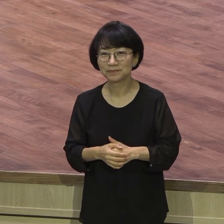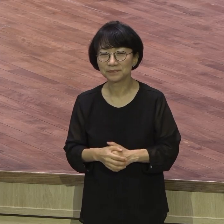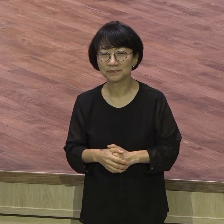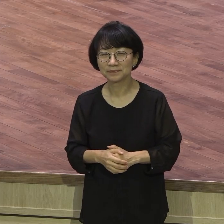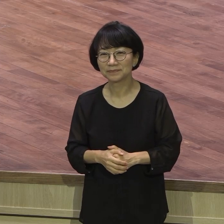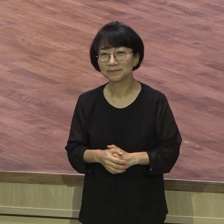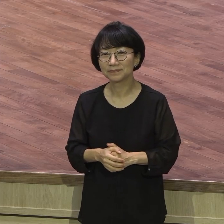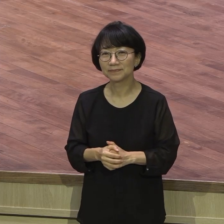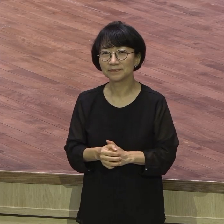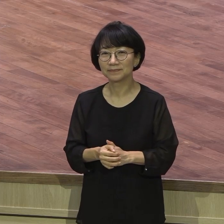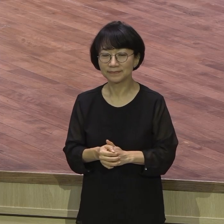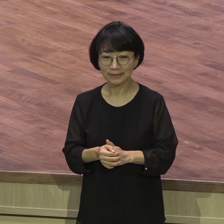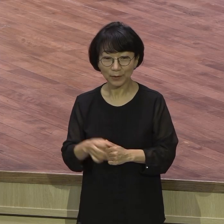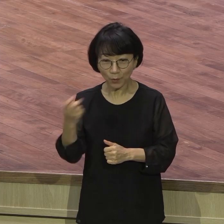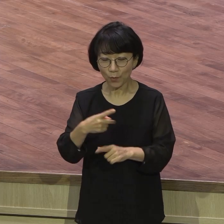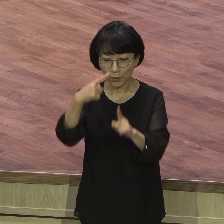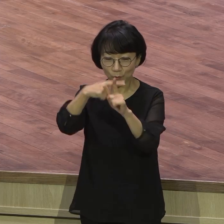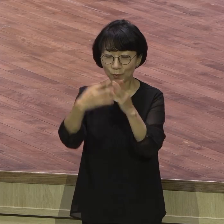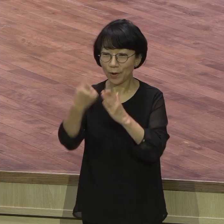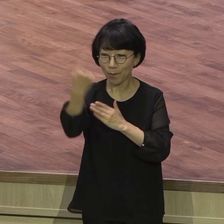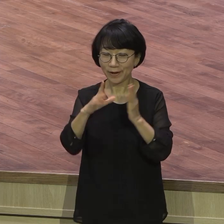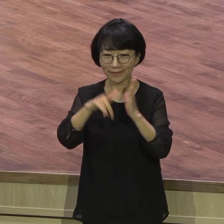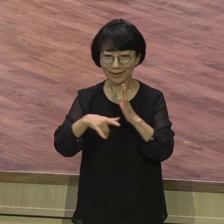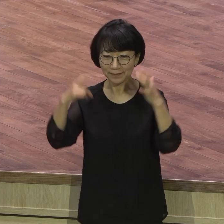교회에 파마머리하고 왔다.